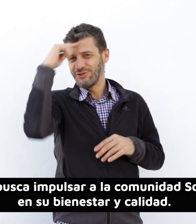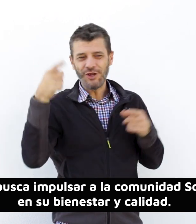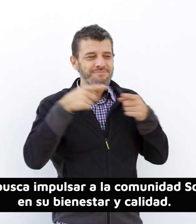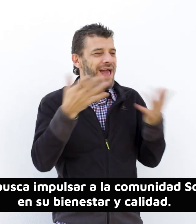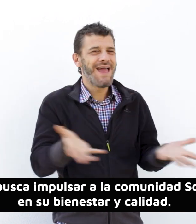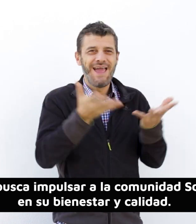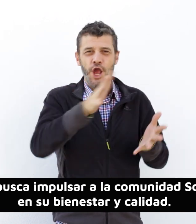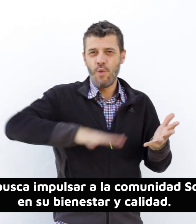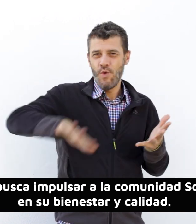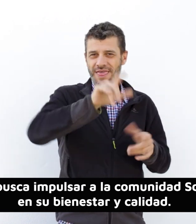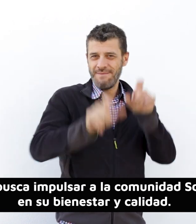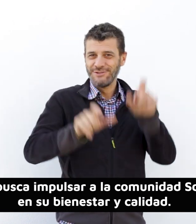sorda en su bienestar y calidad.